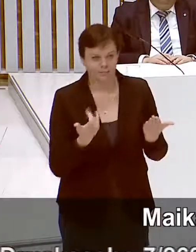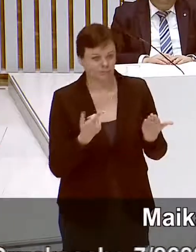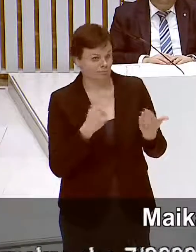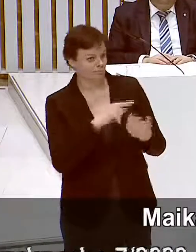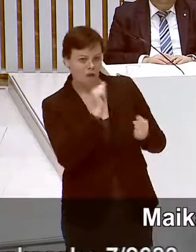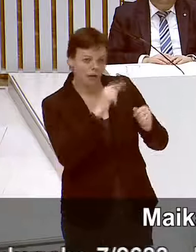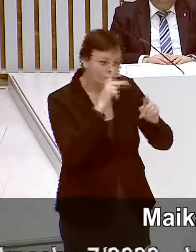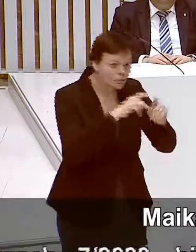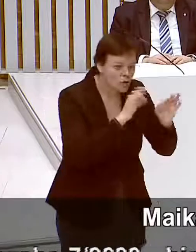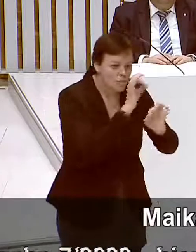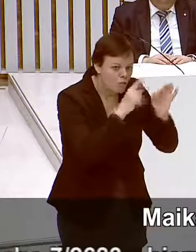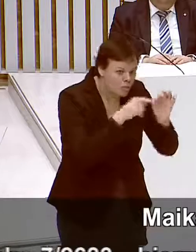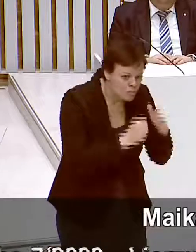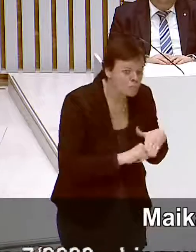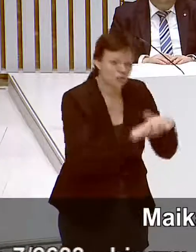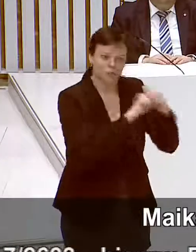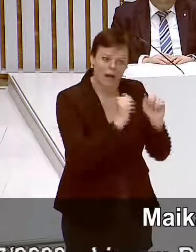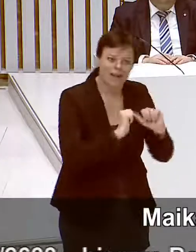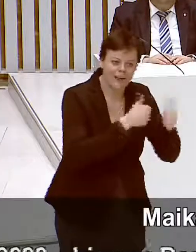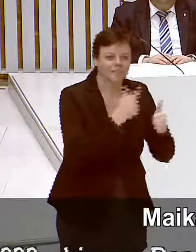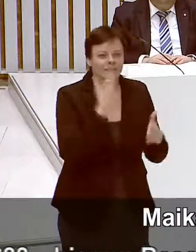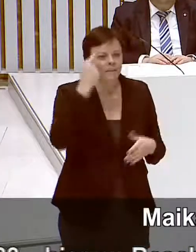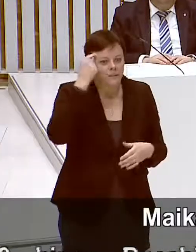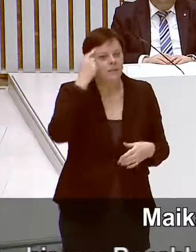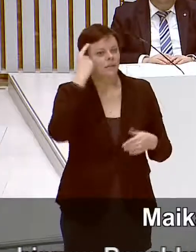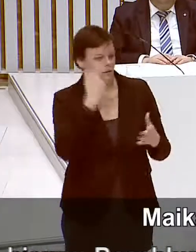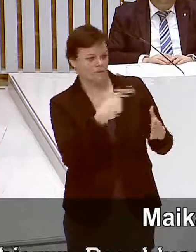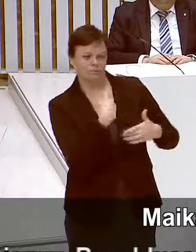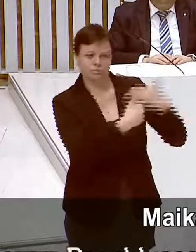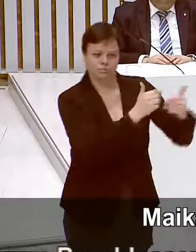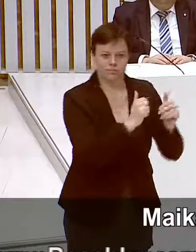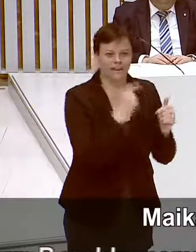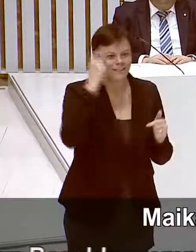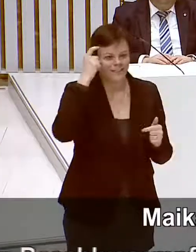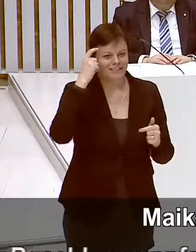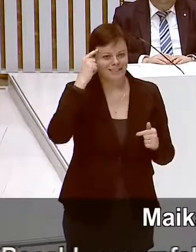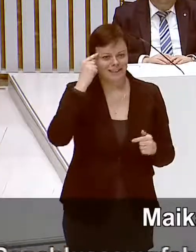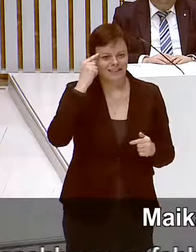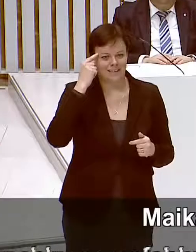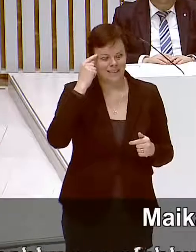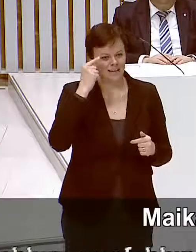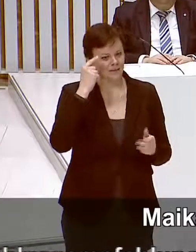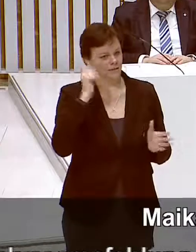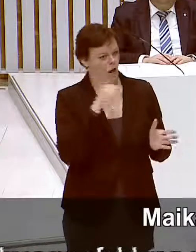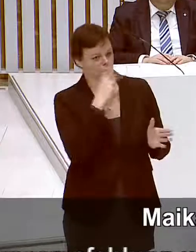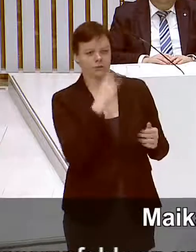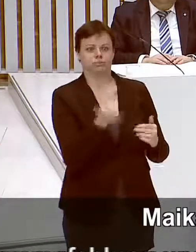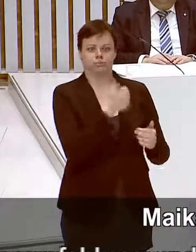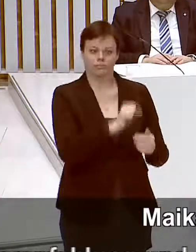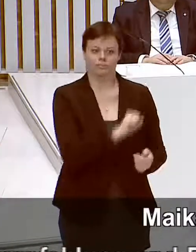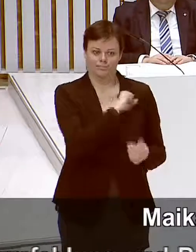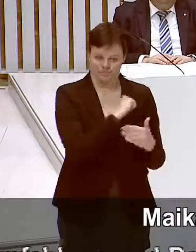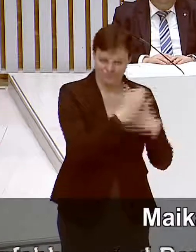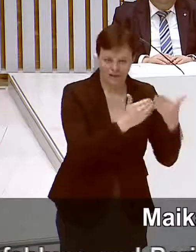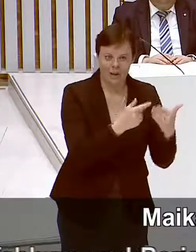können. Privatwirtschaftliche Freiwilligkeit darf jedoch nicht für Unternehmen gelten, die eine öffentliche Leistung